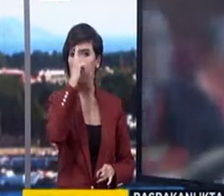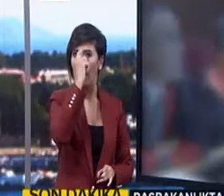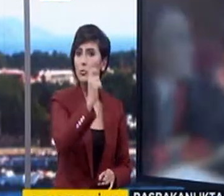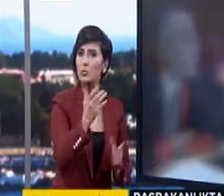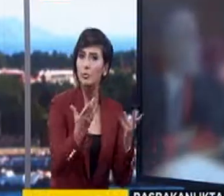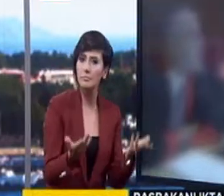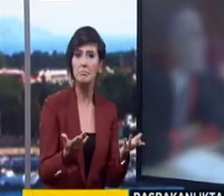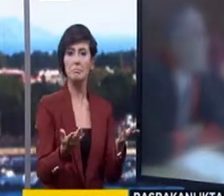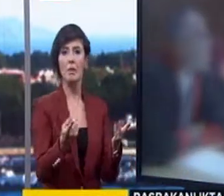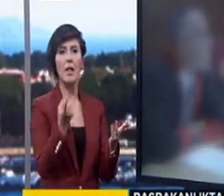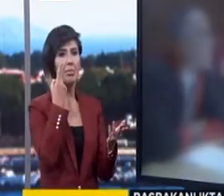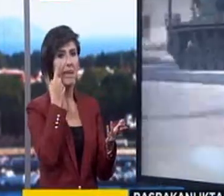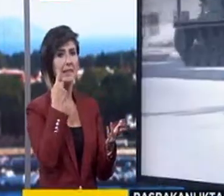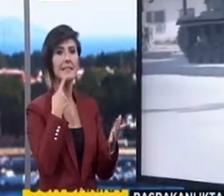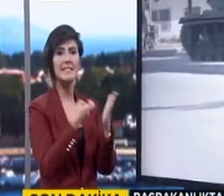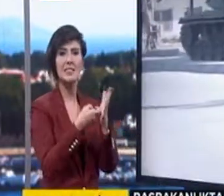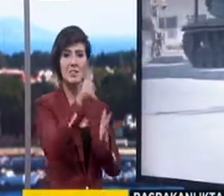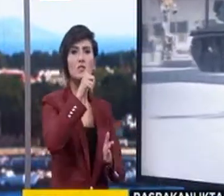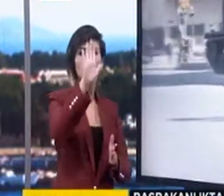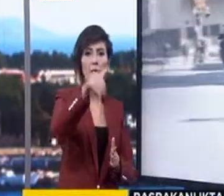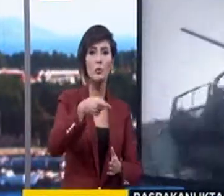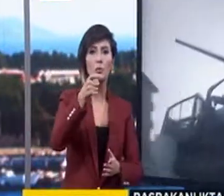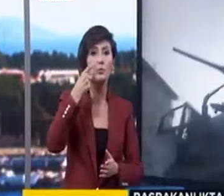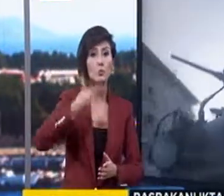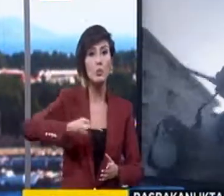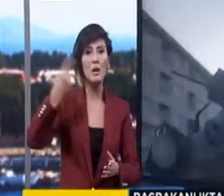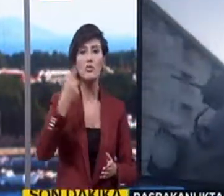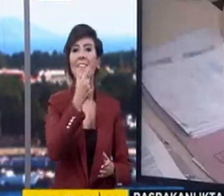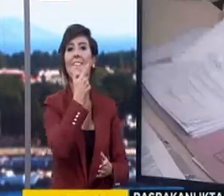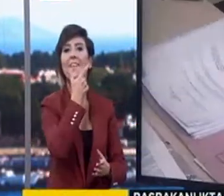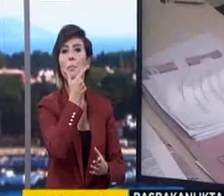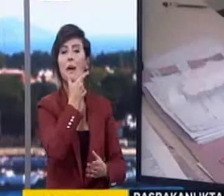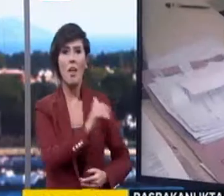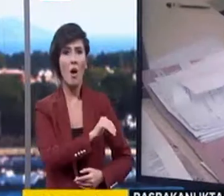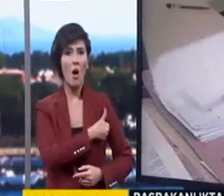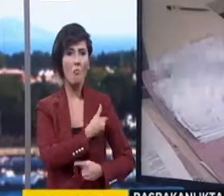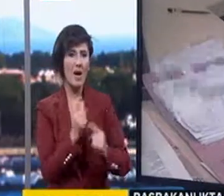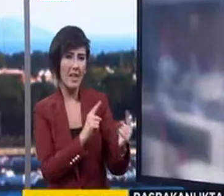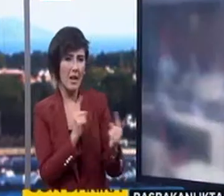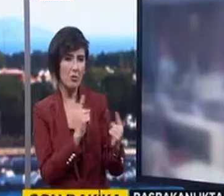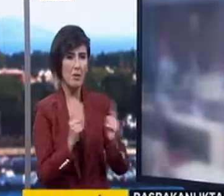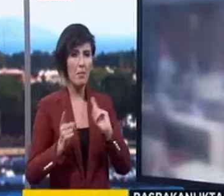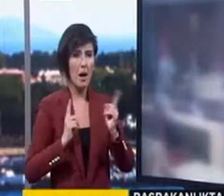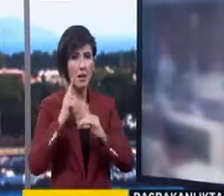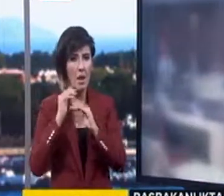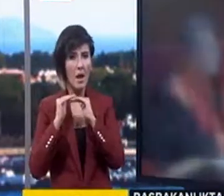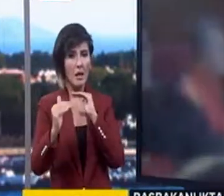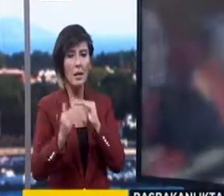üzere tanık sıfatıyla çağrılan 9. Cumhurbaşkanı Süleyman Demirel avukatı aracılığıyla mahkeme heyetine sunduğu